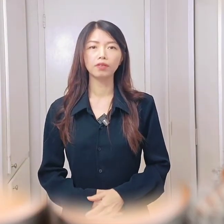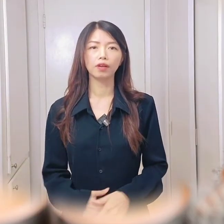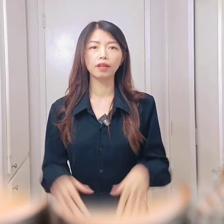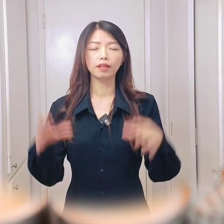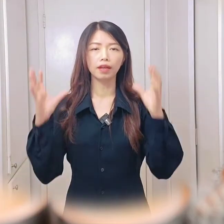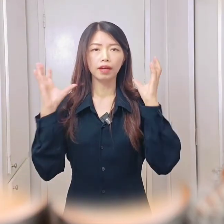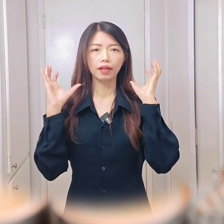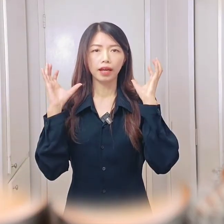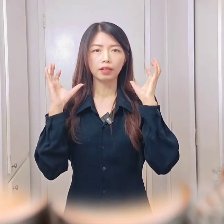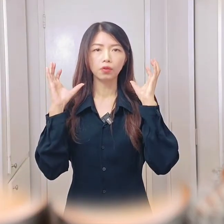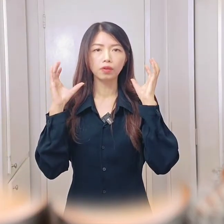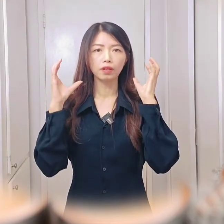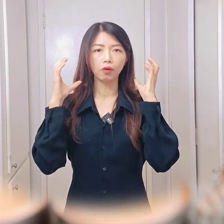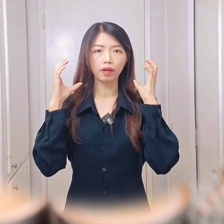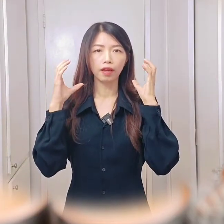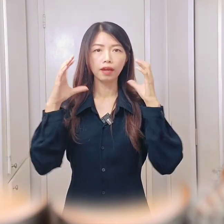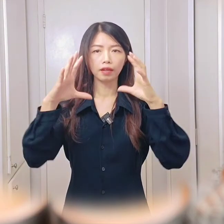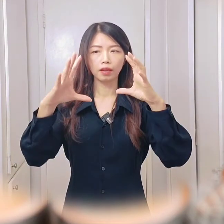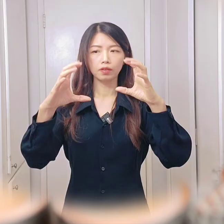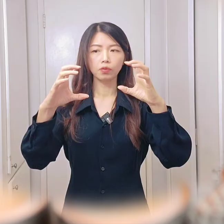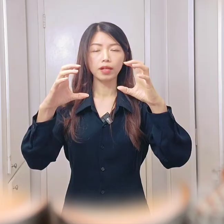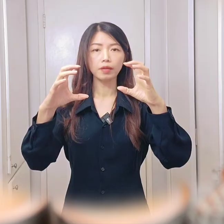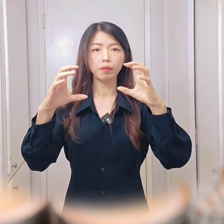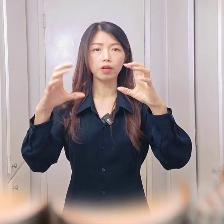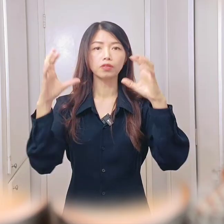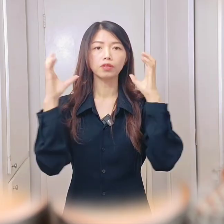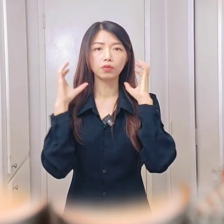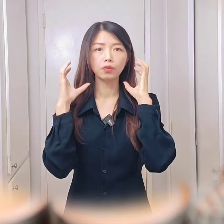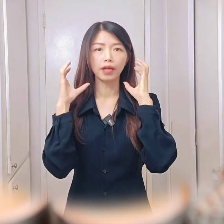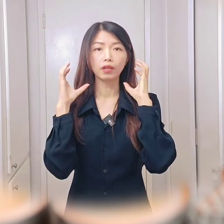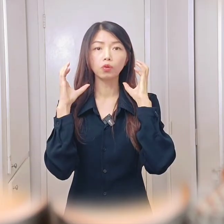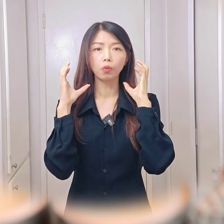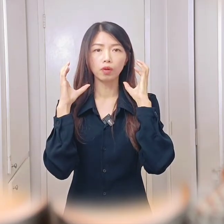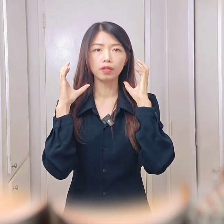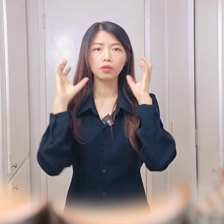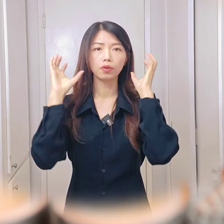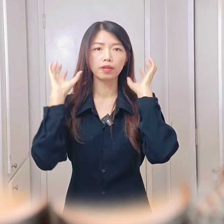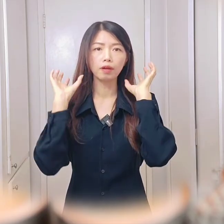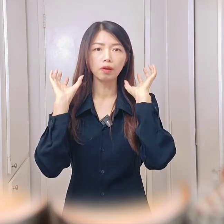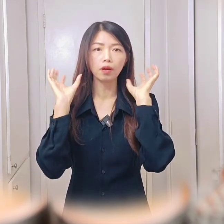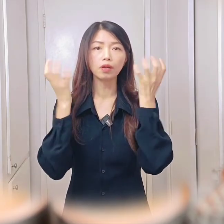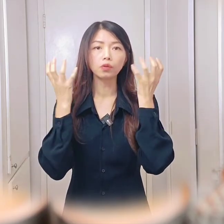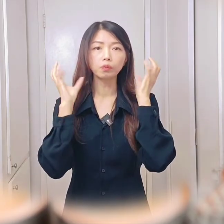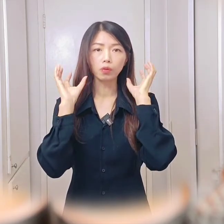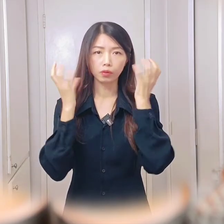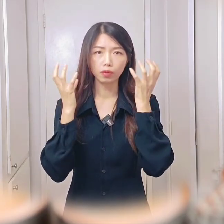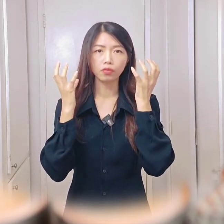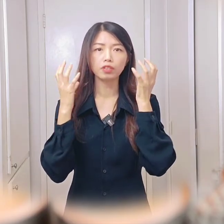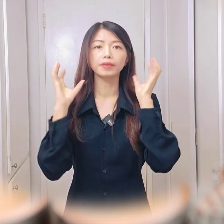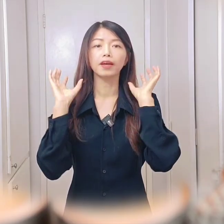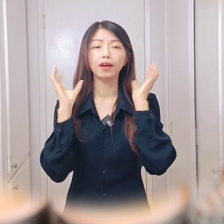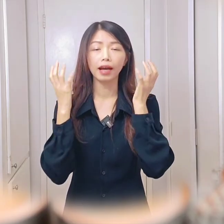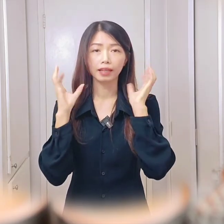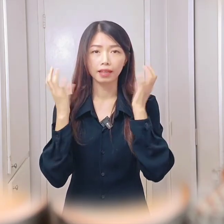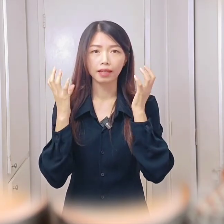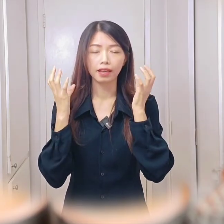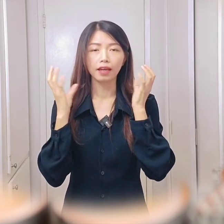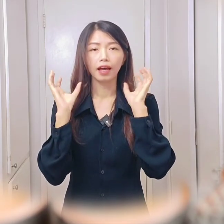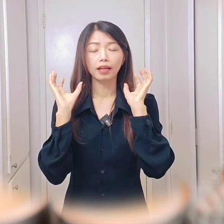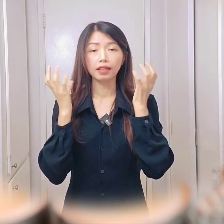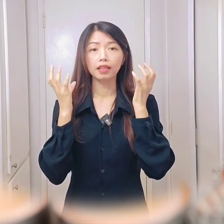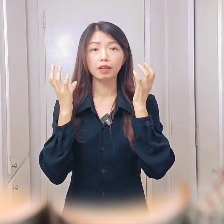하는 데의 수어는 양손을 이렇게 손 살짝 벌려주시고 양쪽 볼 있는 쪽에서 손목을 돌려주시면 돼요.